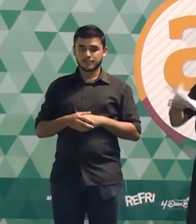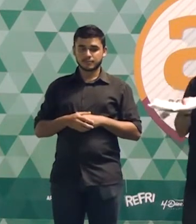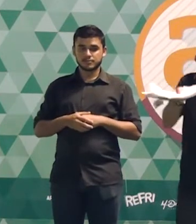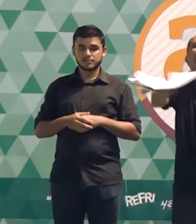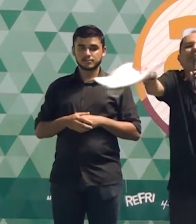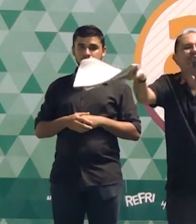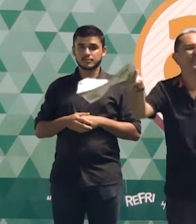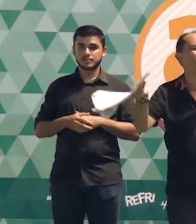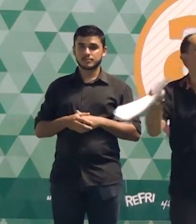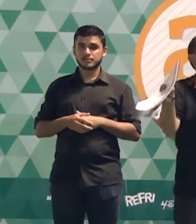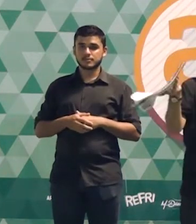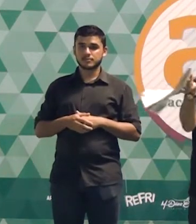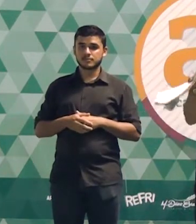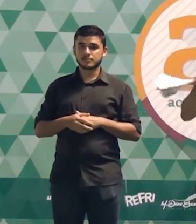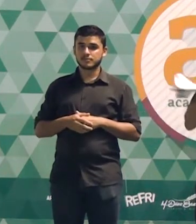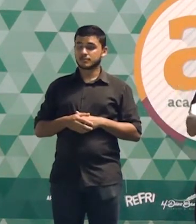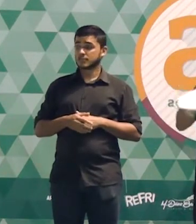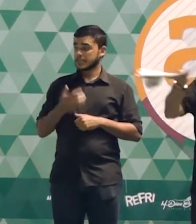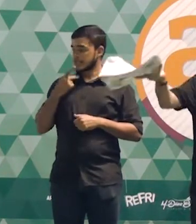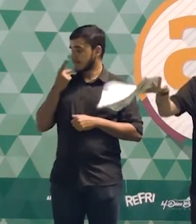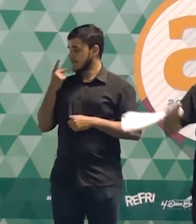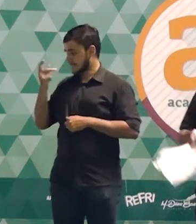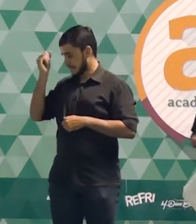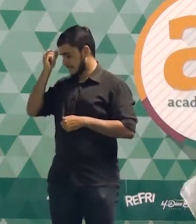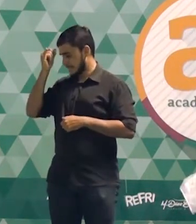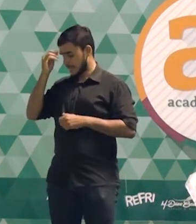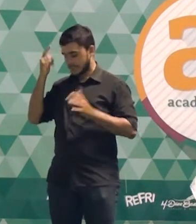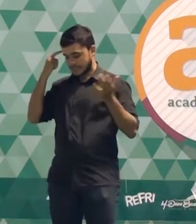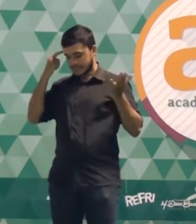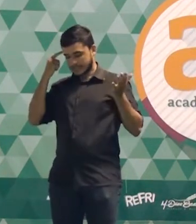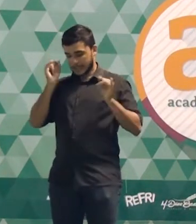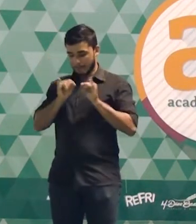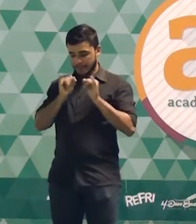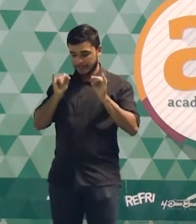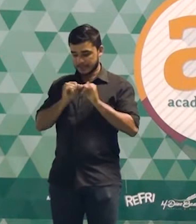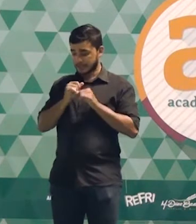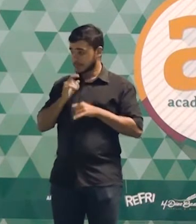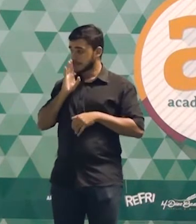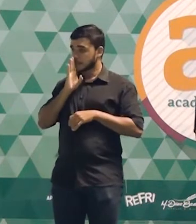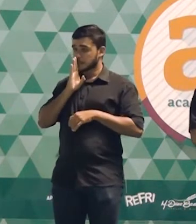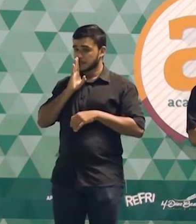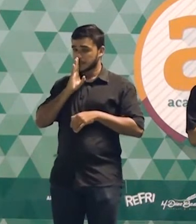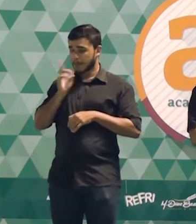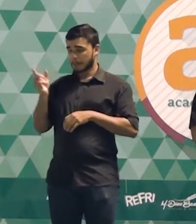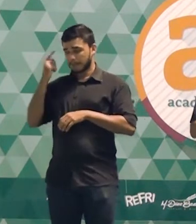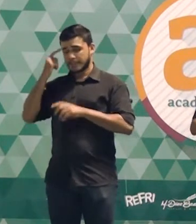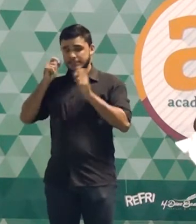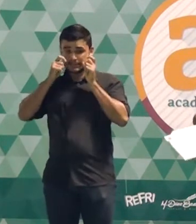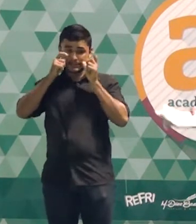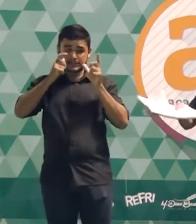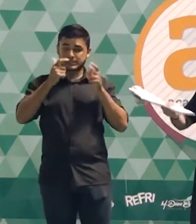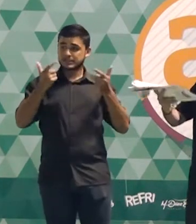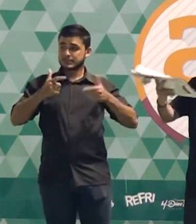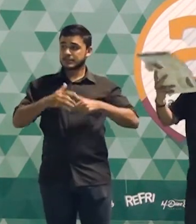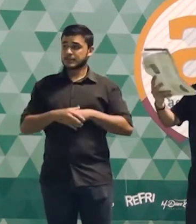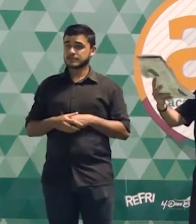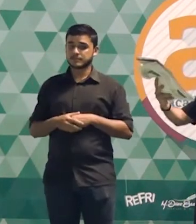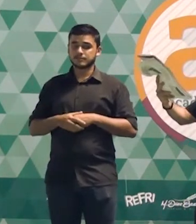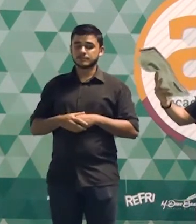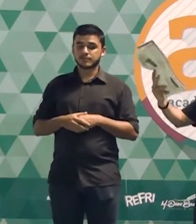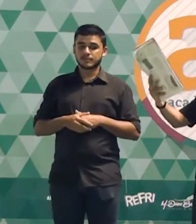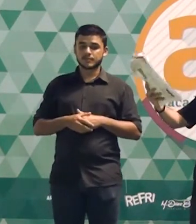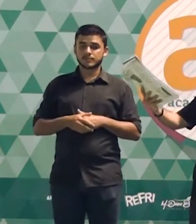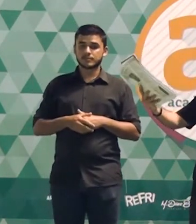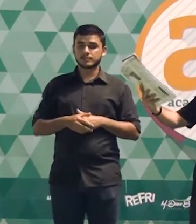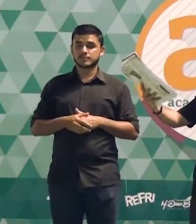Quem é que nunca falou uma besteira com medo de ficar calado e achar que aquilo soasse como desinteresse para outra pessoa, né? Eu gosto tanto de... Vamos